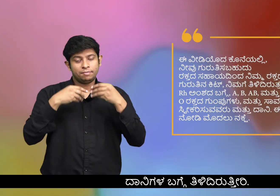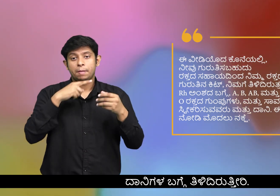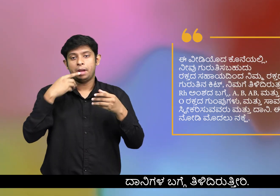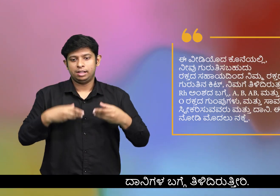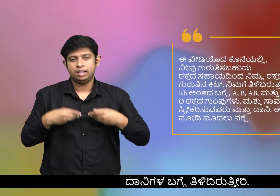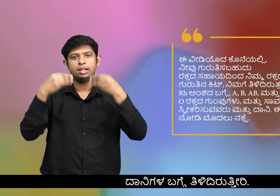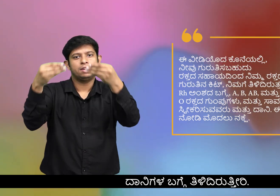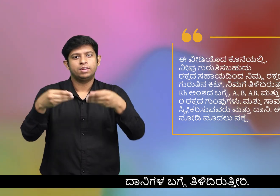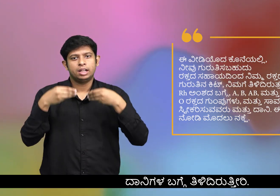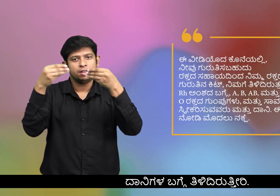ತಿಳಿದುತ್ತೀರಿ.